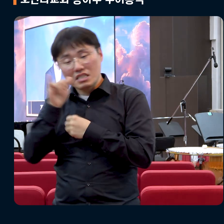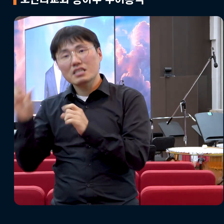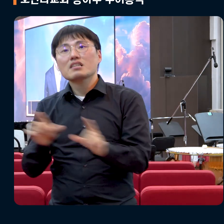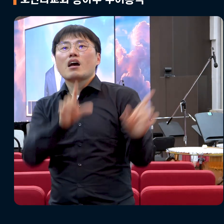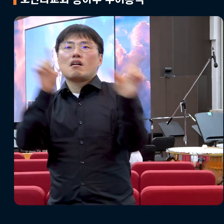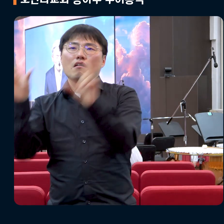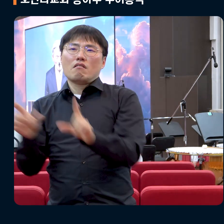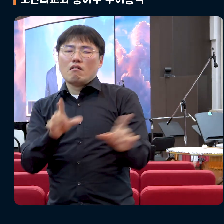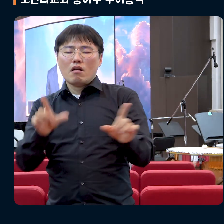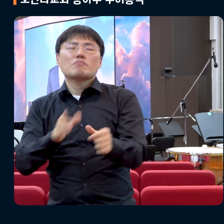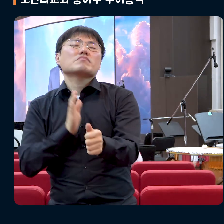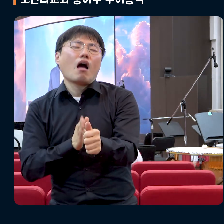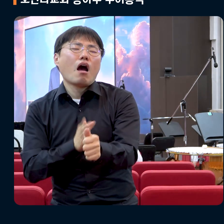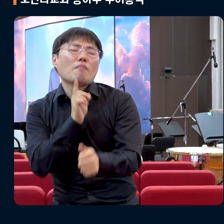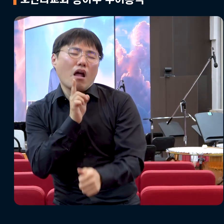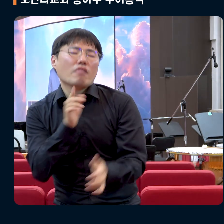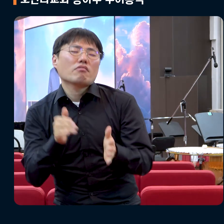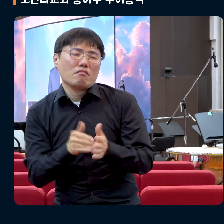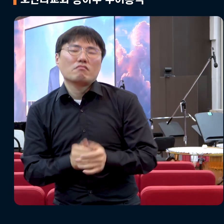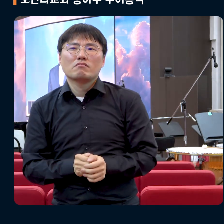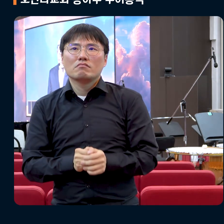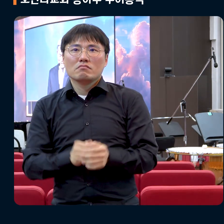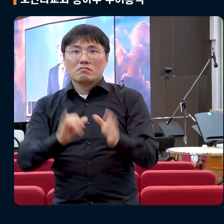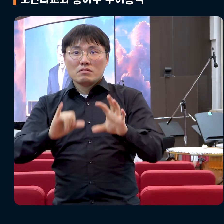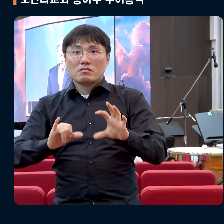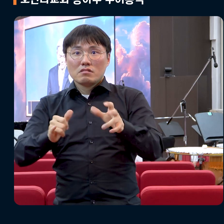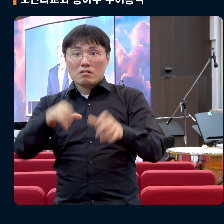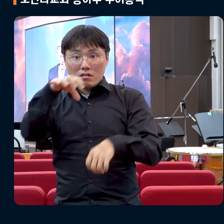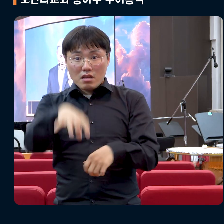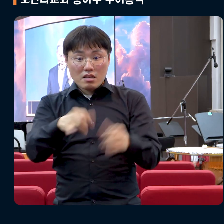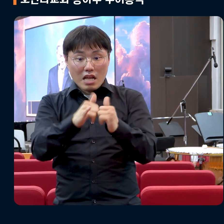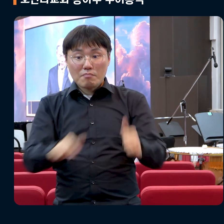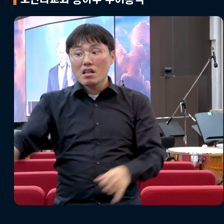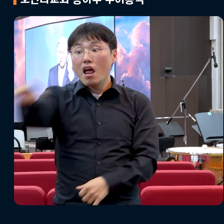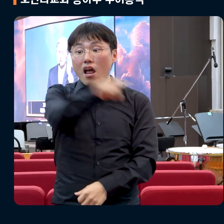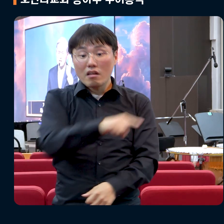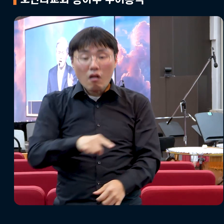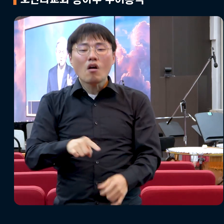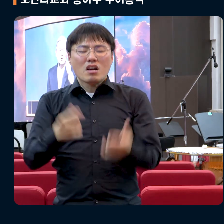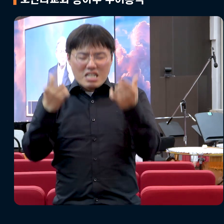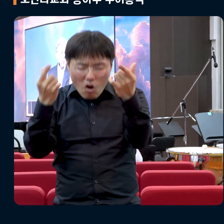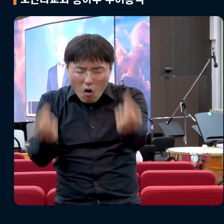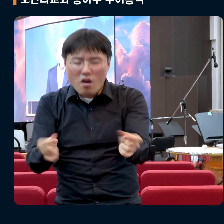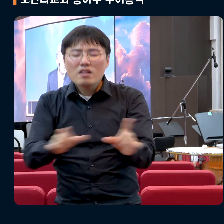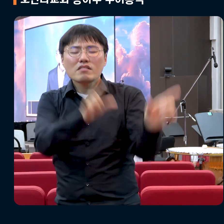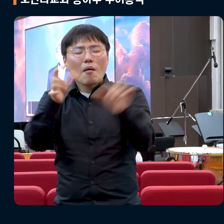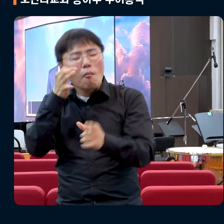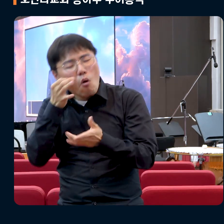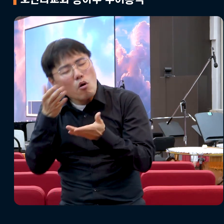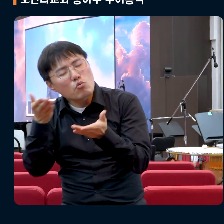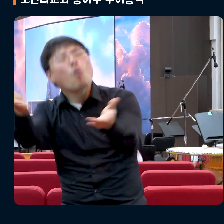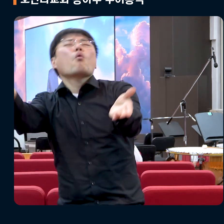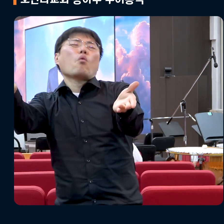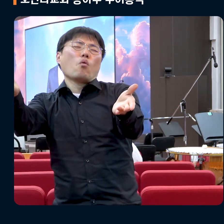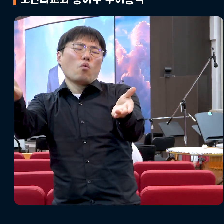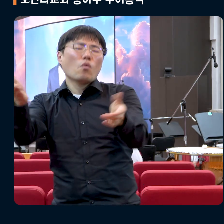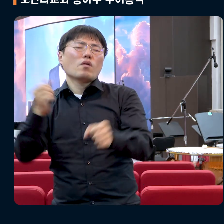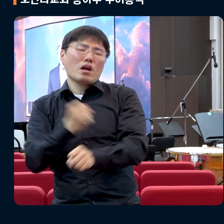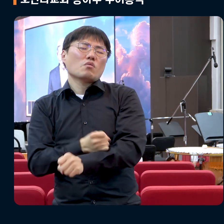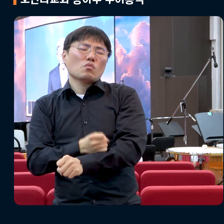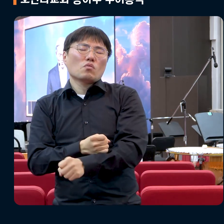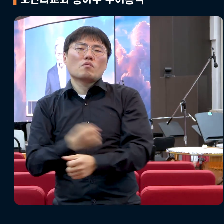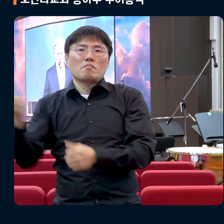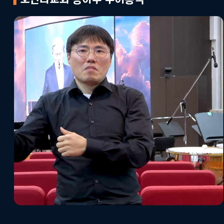있고 의미 있는 삶을 살라고. 세상의 사람들에게 바로 그런 삶을 보여주라고